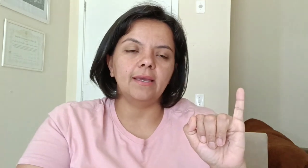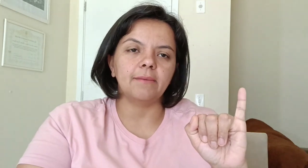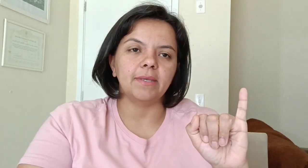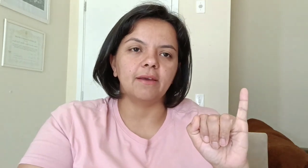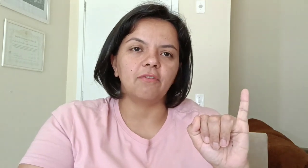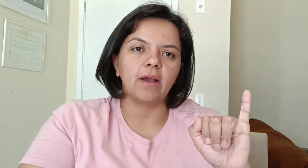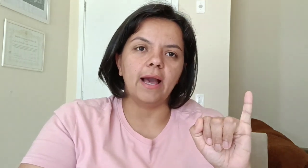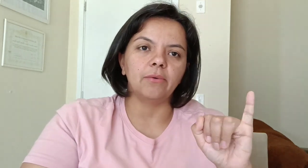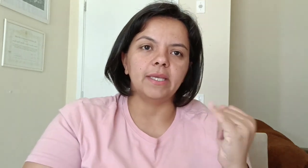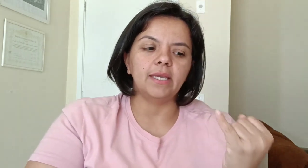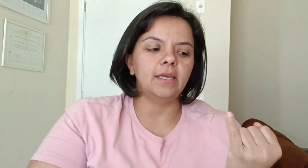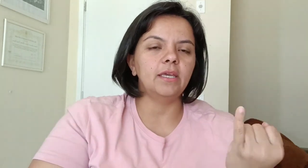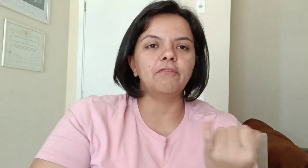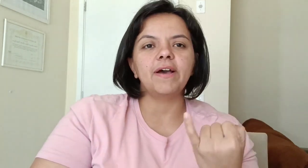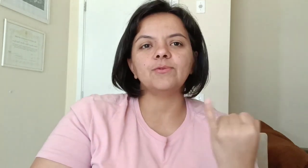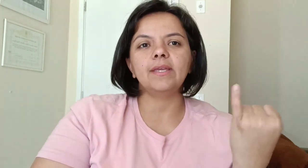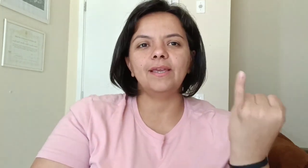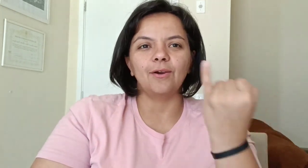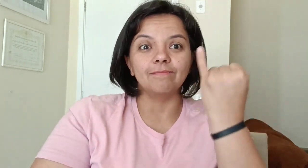a minha vogal I e eu faço aqui, ó.